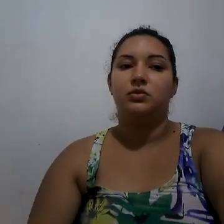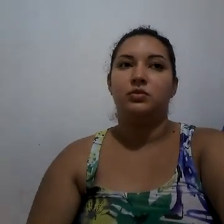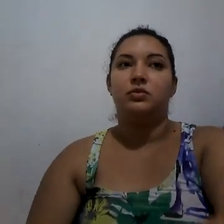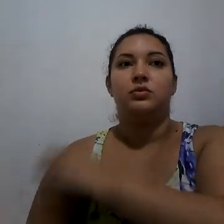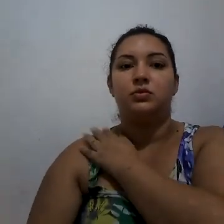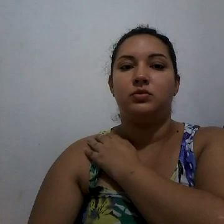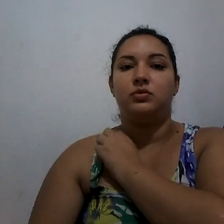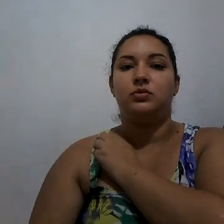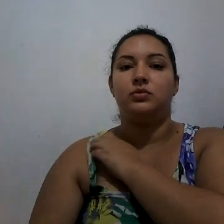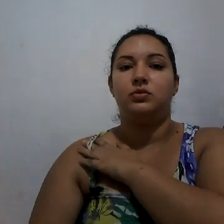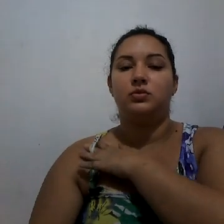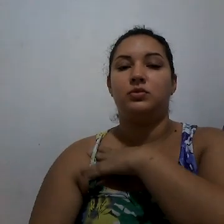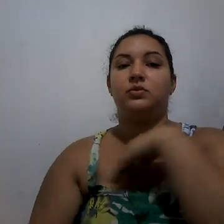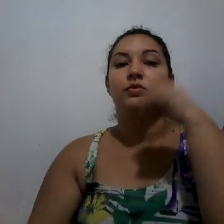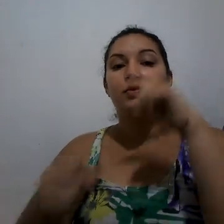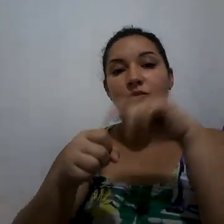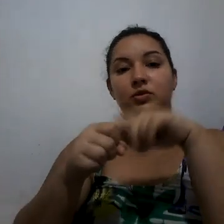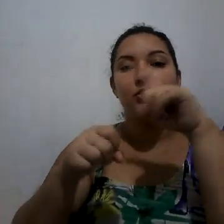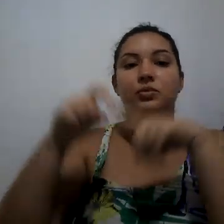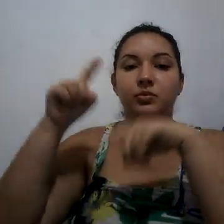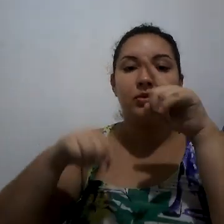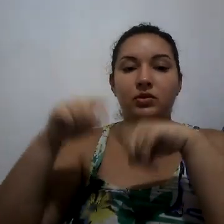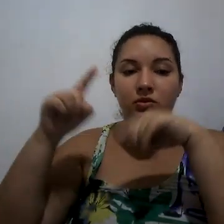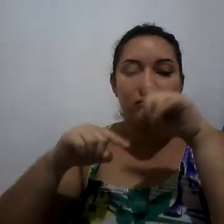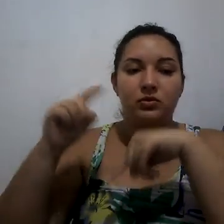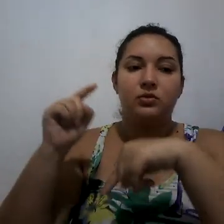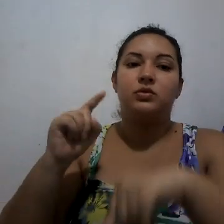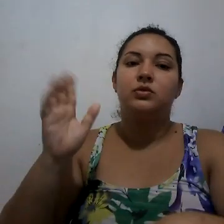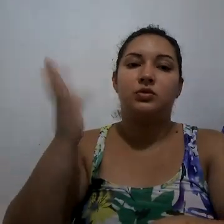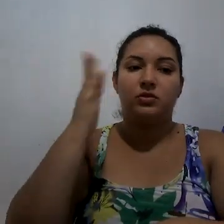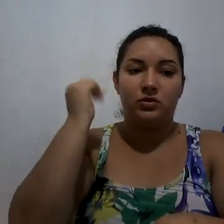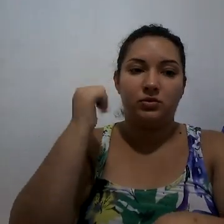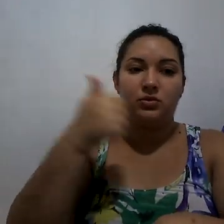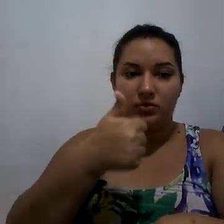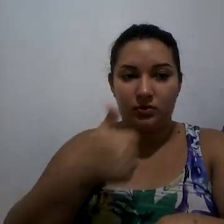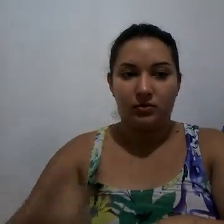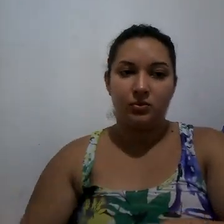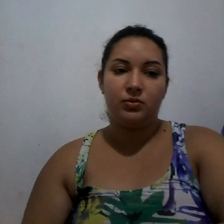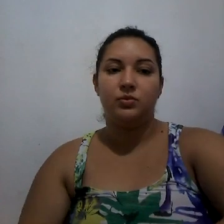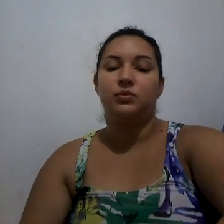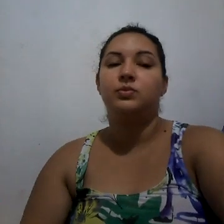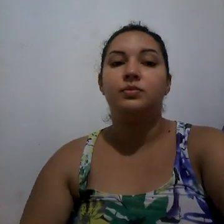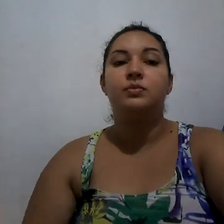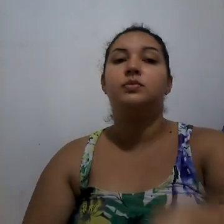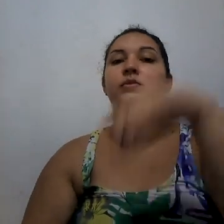líquido misterioso que a gente não sabia que estava dentro do becker, ok? Então, nós temos, ó, estava lá dentro do becker o